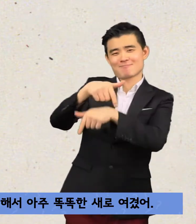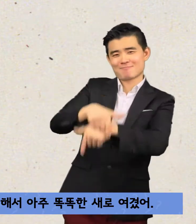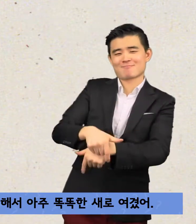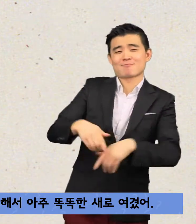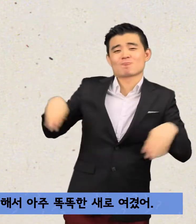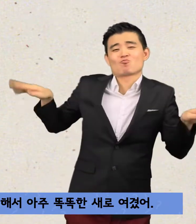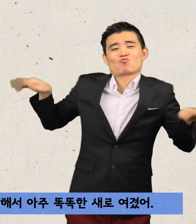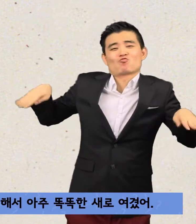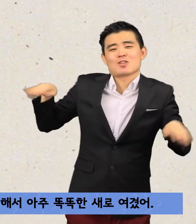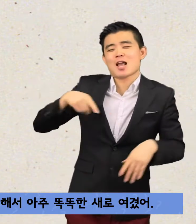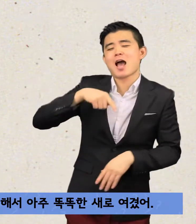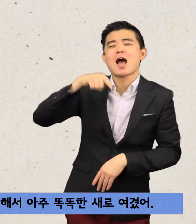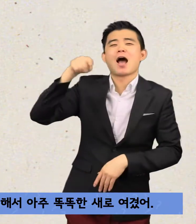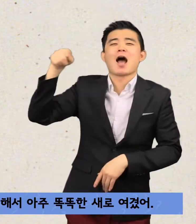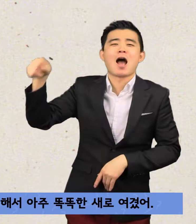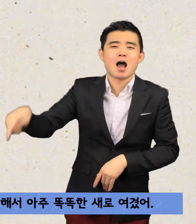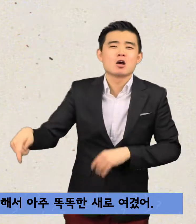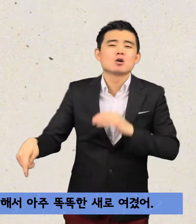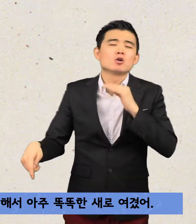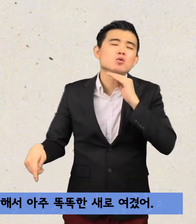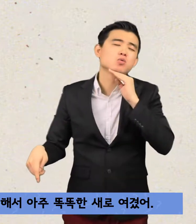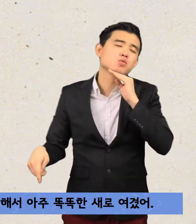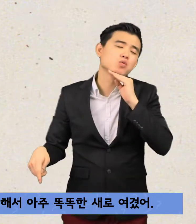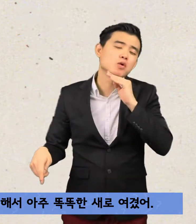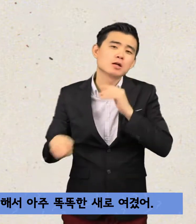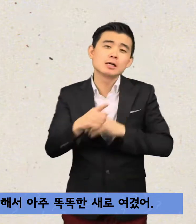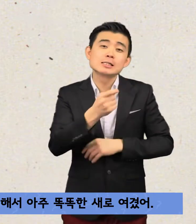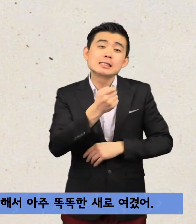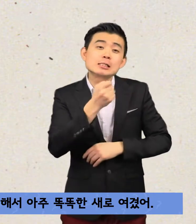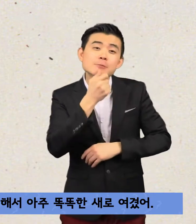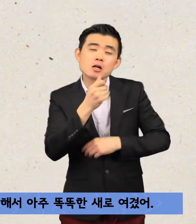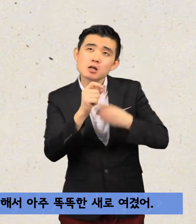돌아온다고 해서 제비는 음력 9월 9일에 제비로 여겼어.